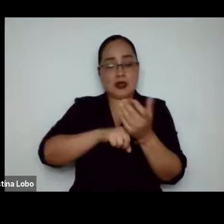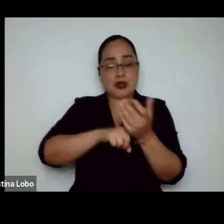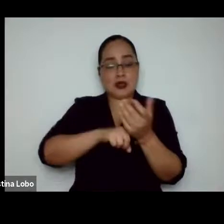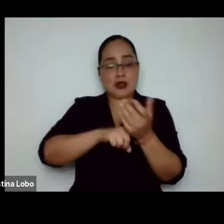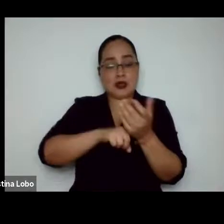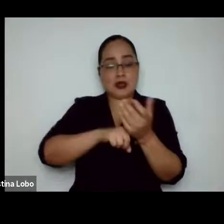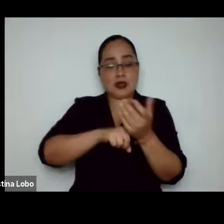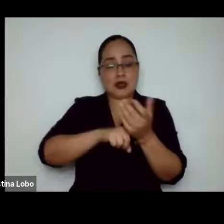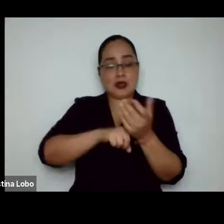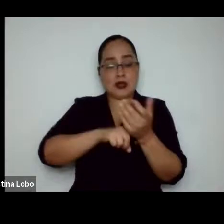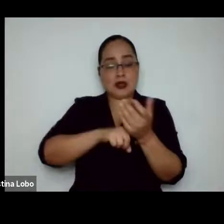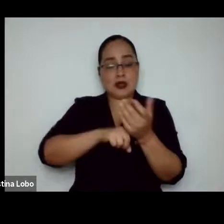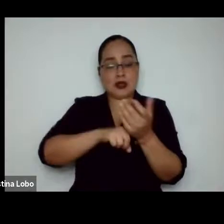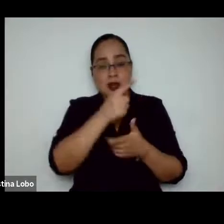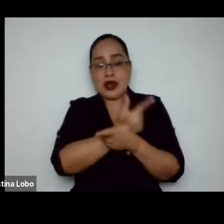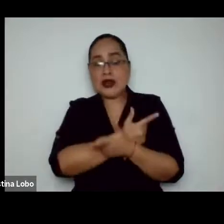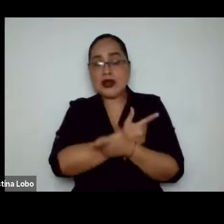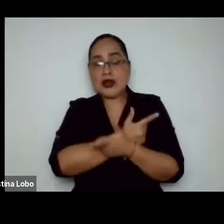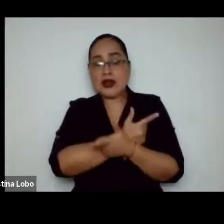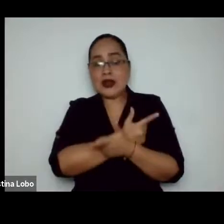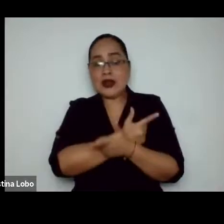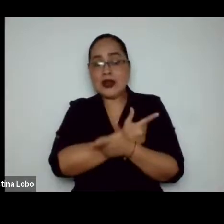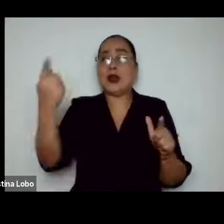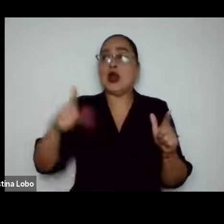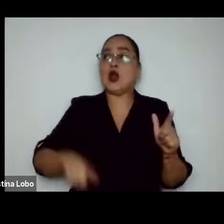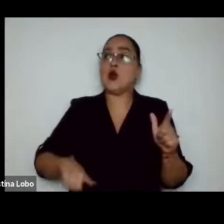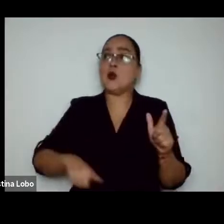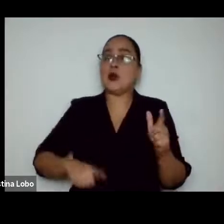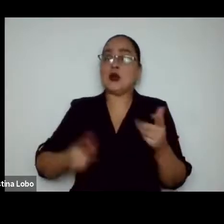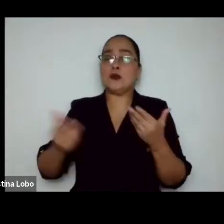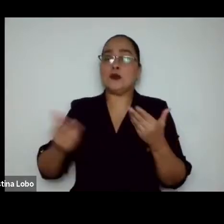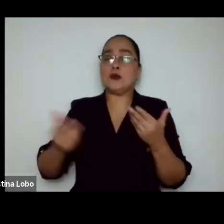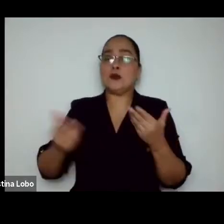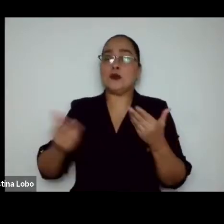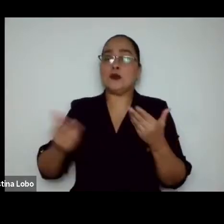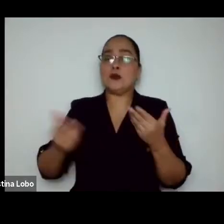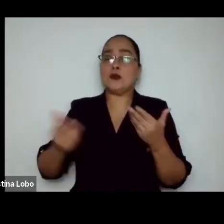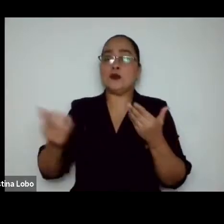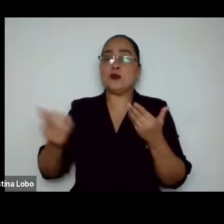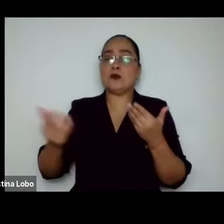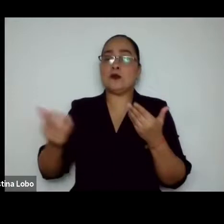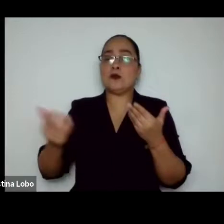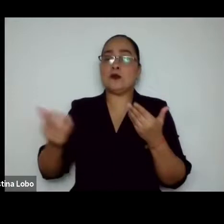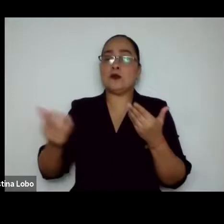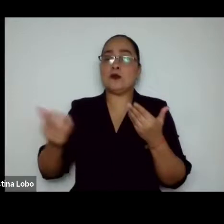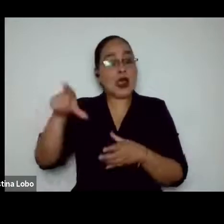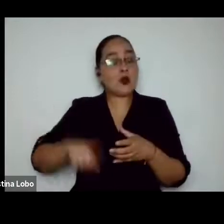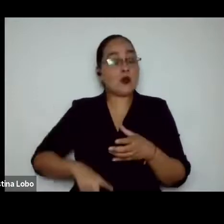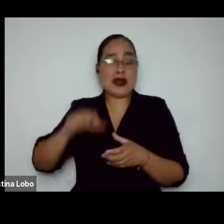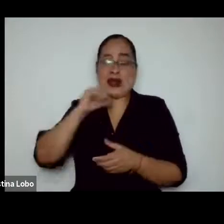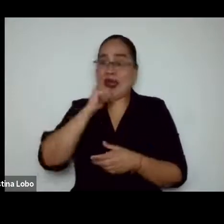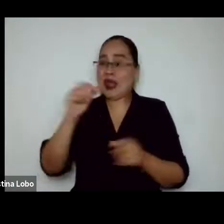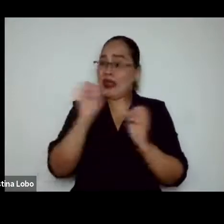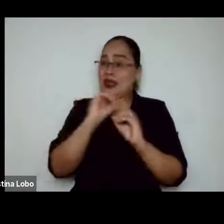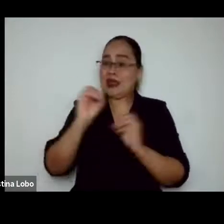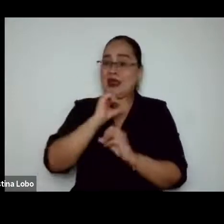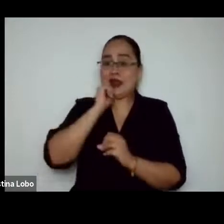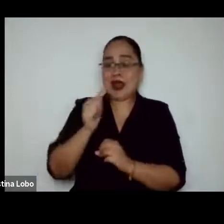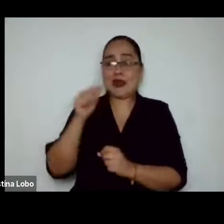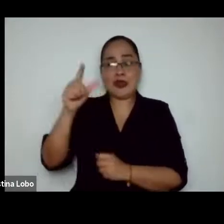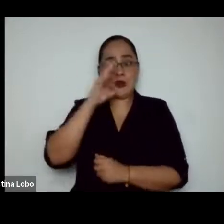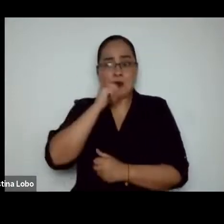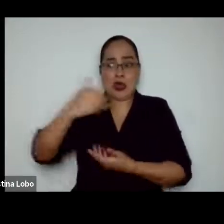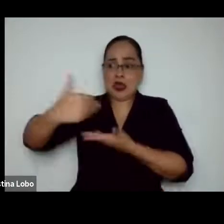de libertad, frente al Estado. Es decir, la función de garantizar una esfera de no interferencia en la que el Estado no tiene por